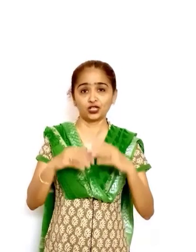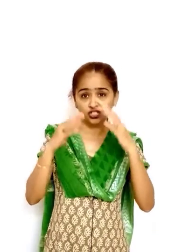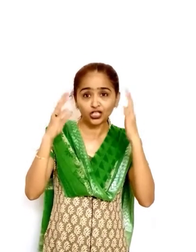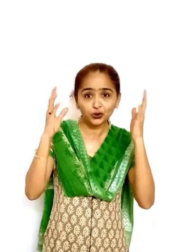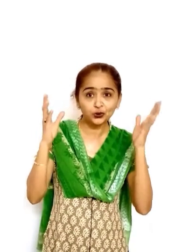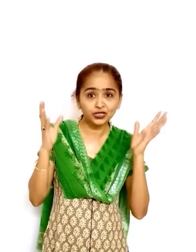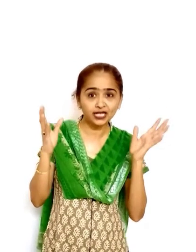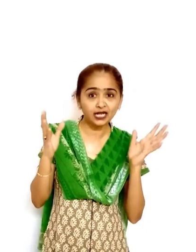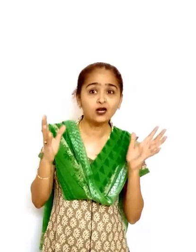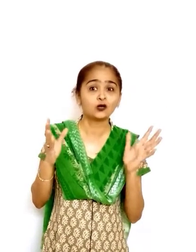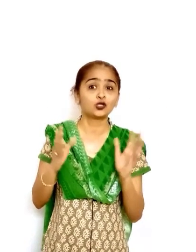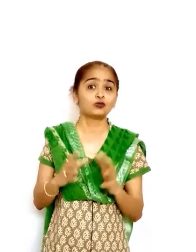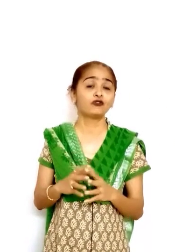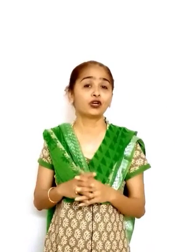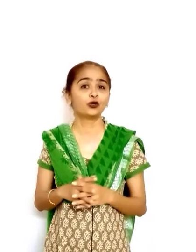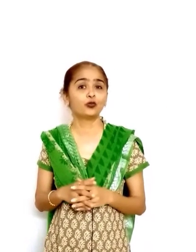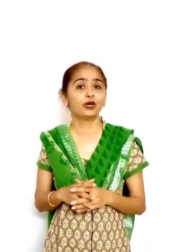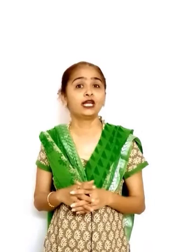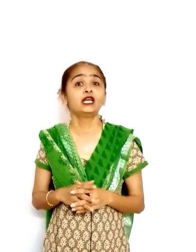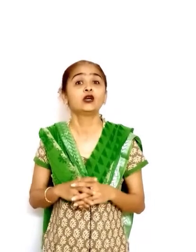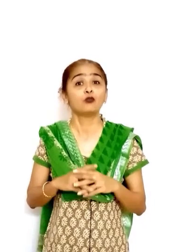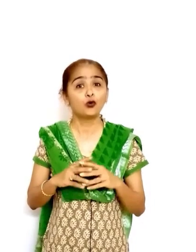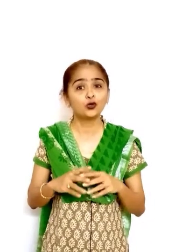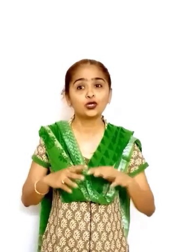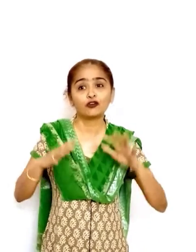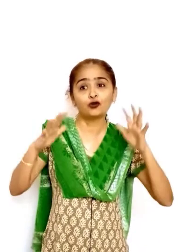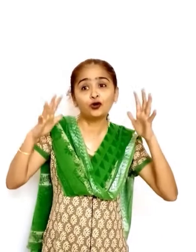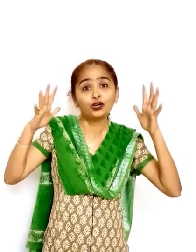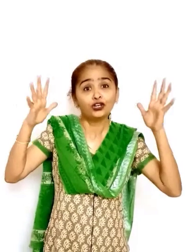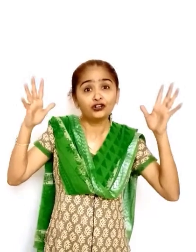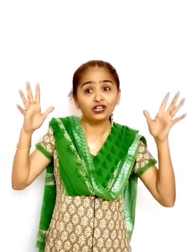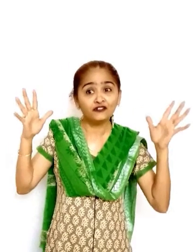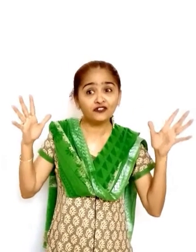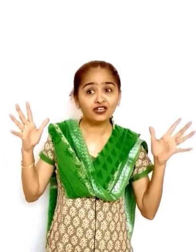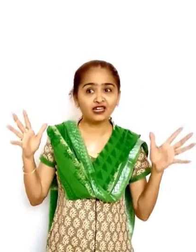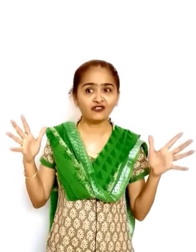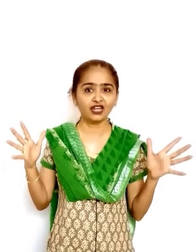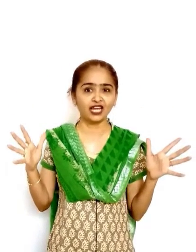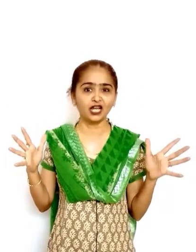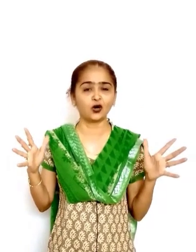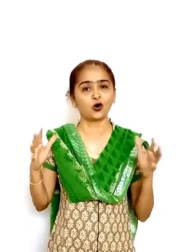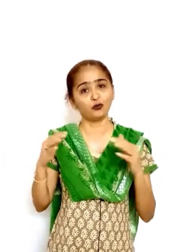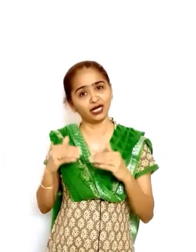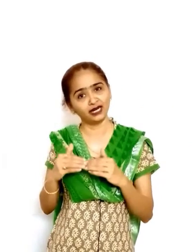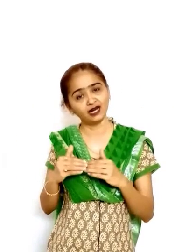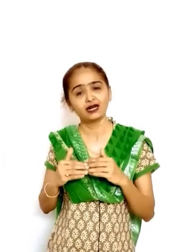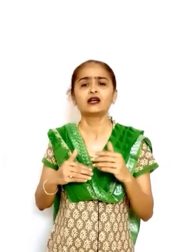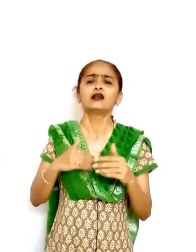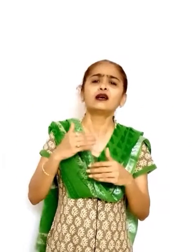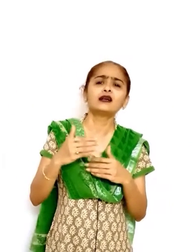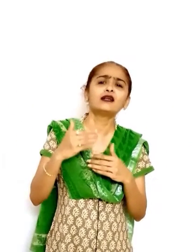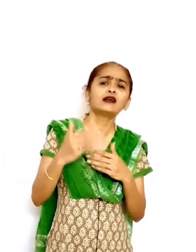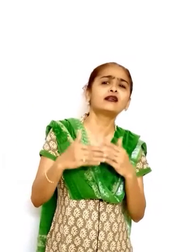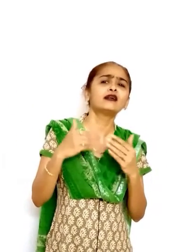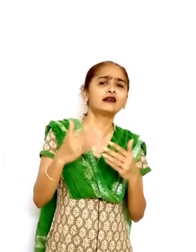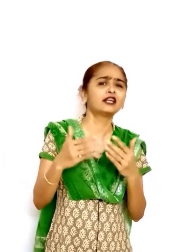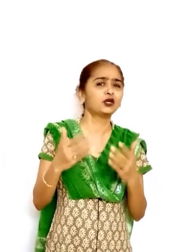वर्षा ऋतु होती है ना, उसमें वनों में मोर जो है वो नृत्य करते हैं और मेंढक टर टर टर टर की